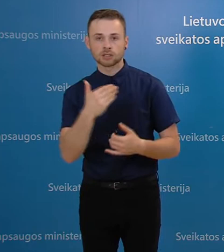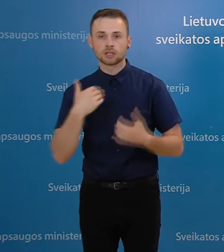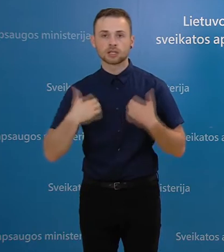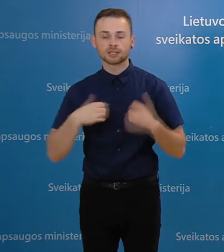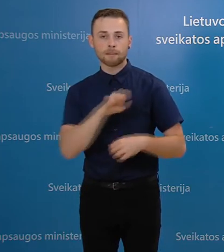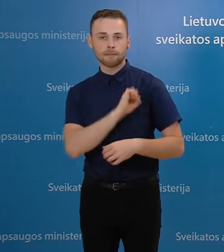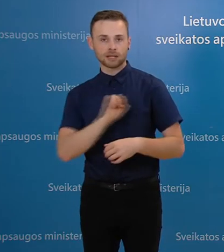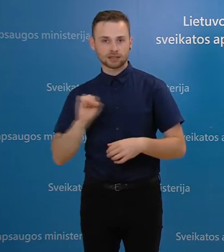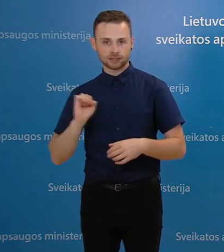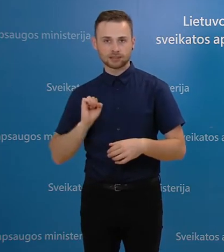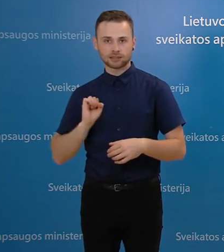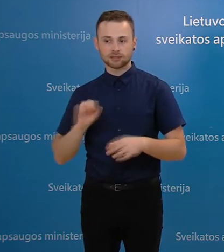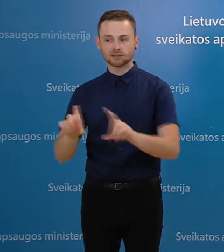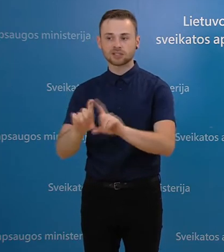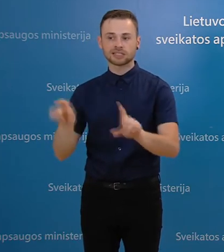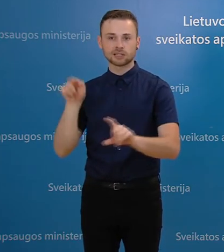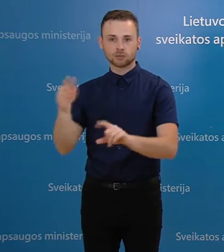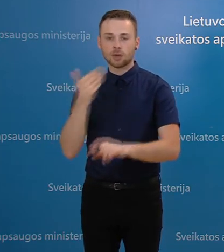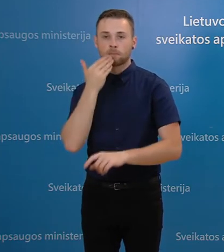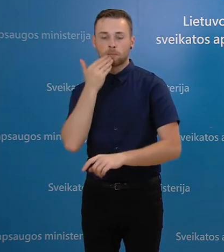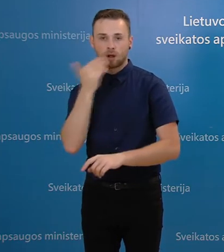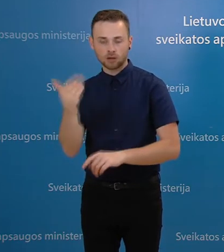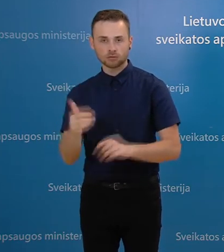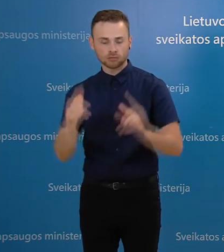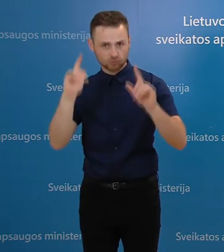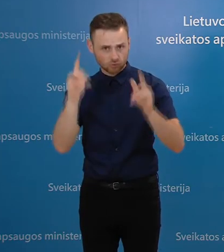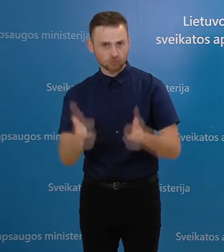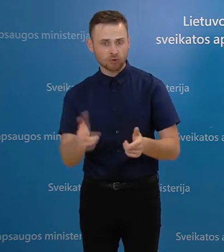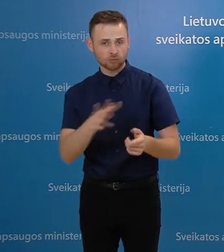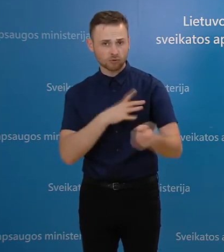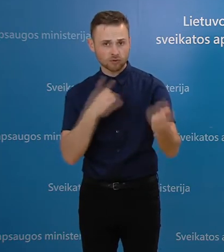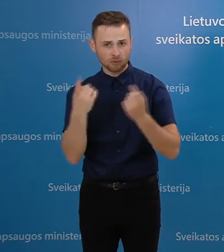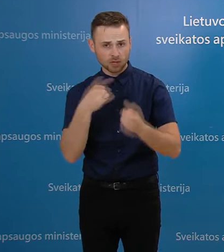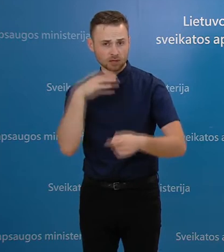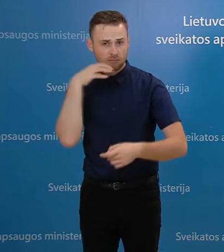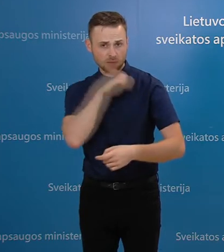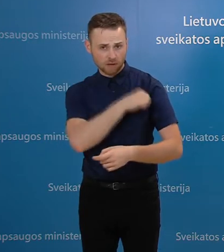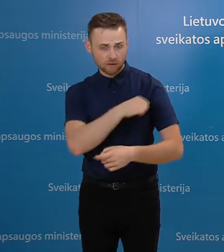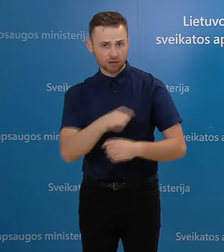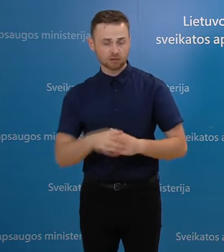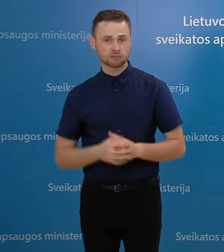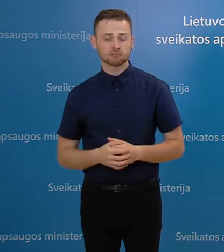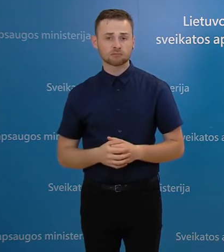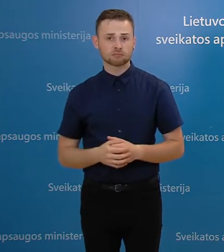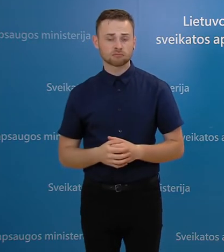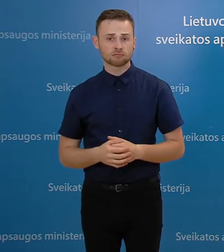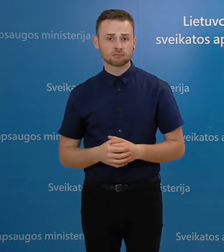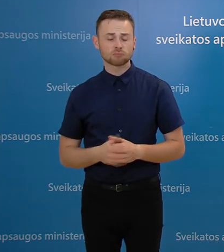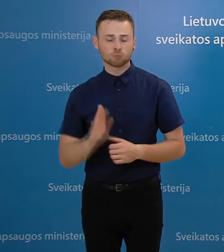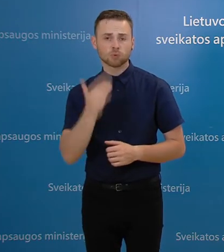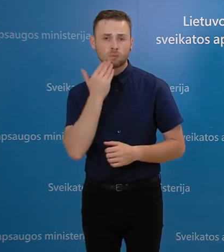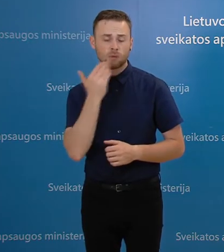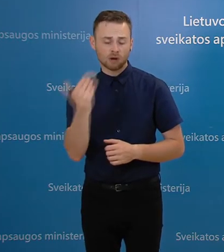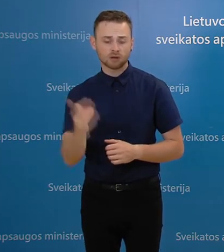pagalbos stoties, ar iš tikrųjų taip galėjo būti, ar duomenys tikrai galėjo būti pasisavinti,